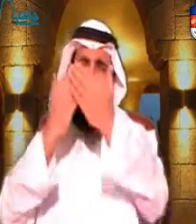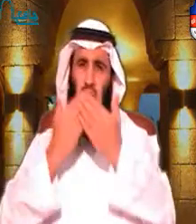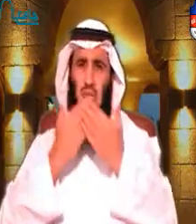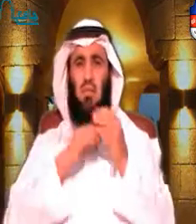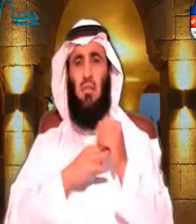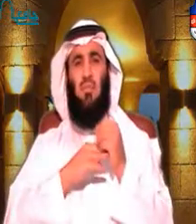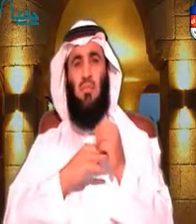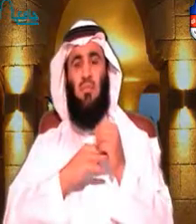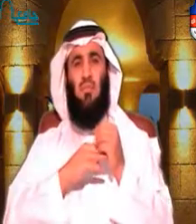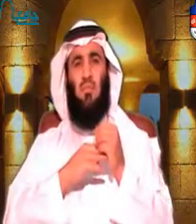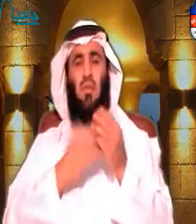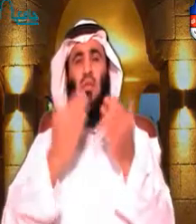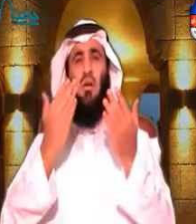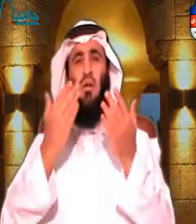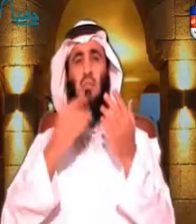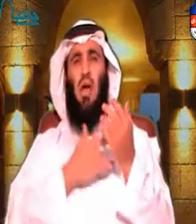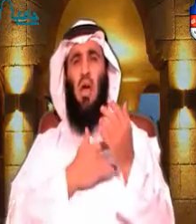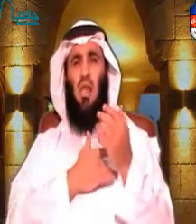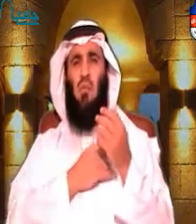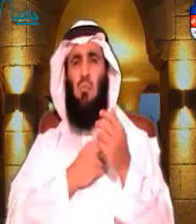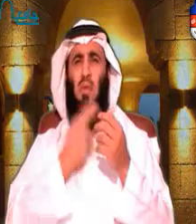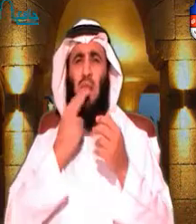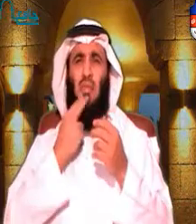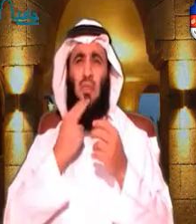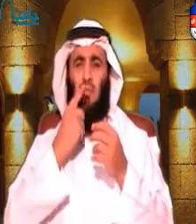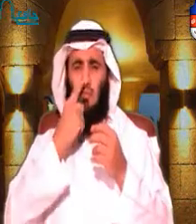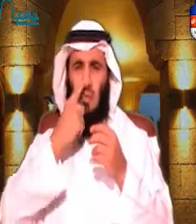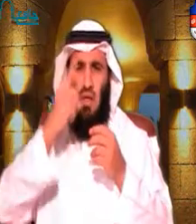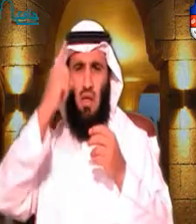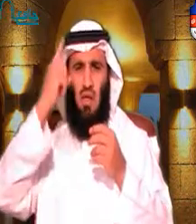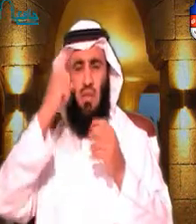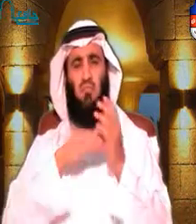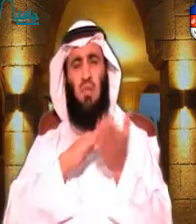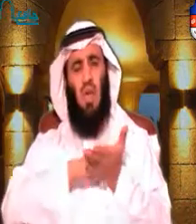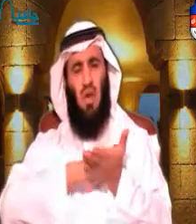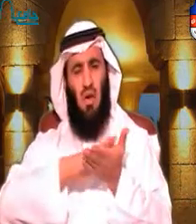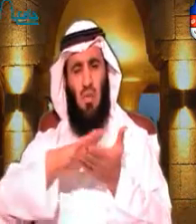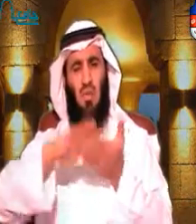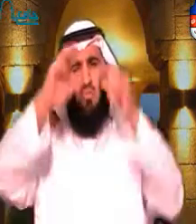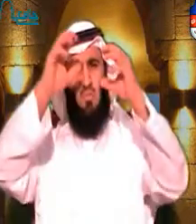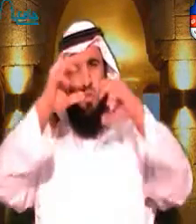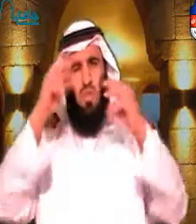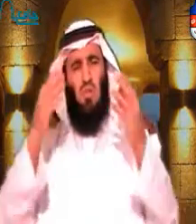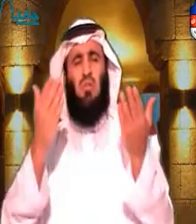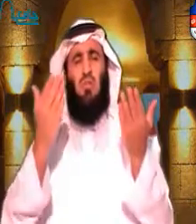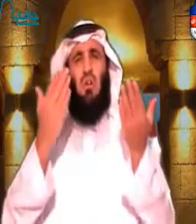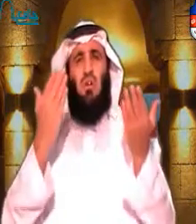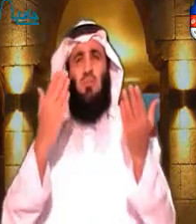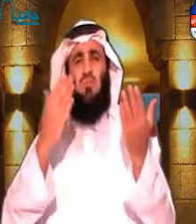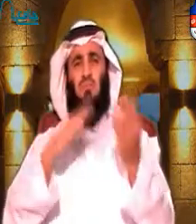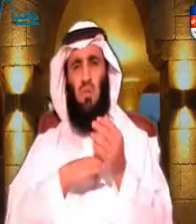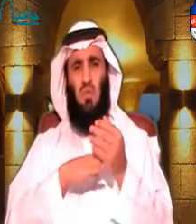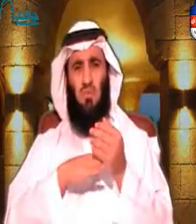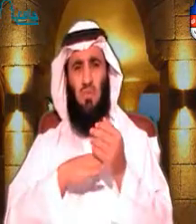الراحمين. اللهم أغث القلوب بطاعتك، وأغث البلاد بفضلك يا ذا الجلال والإكرام. أنزل